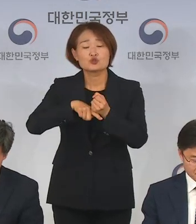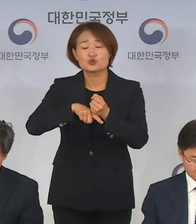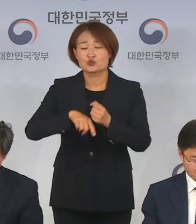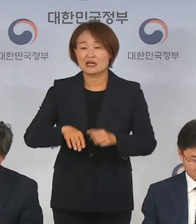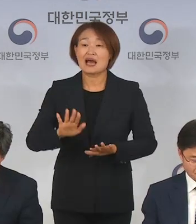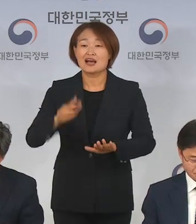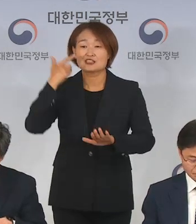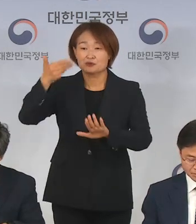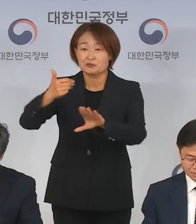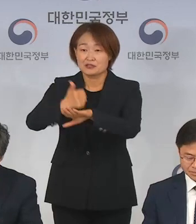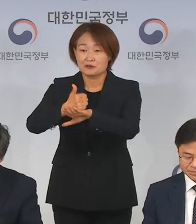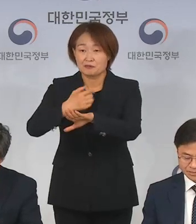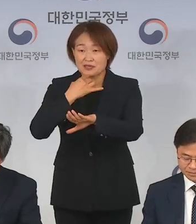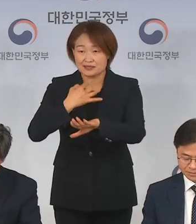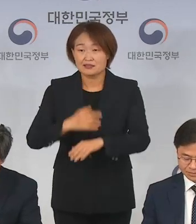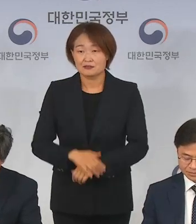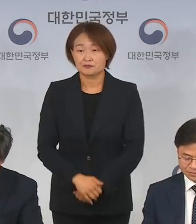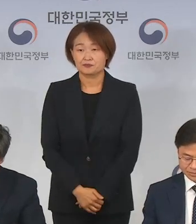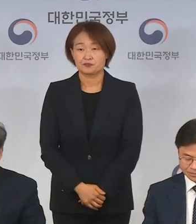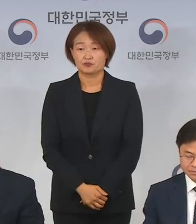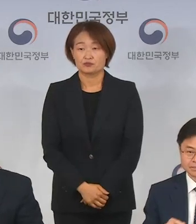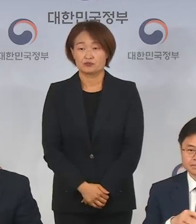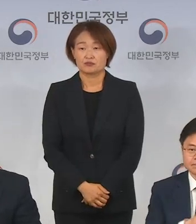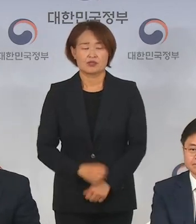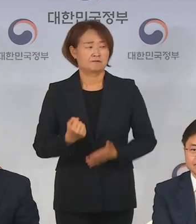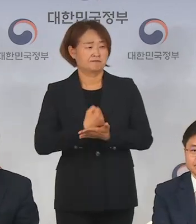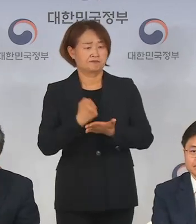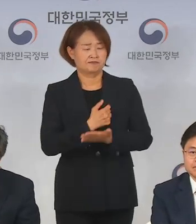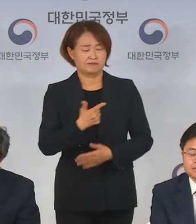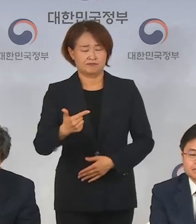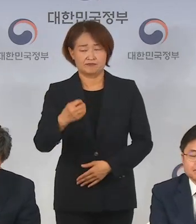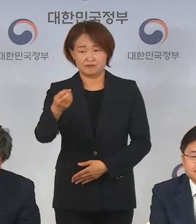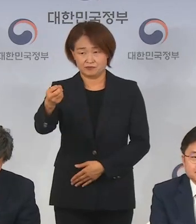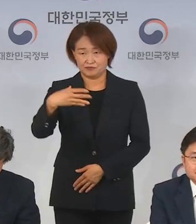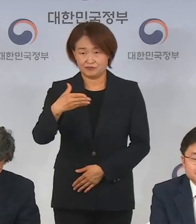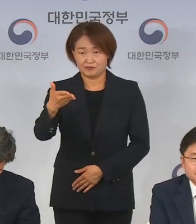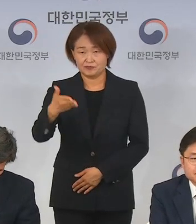이 질문까지만 받도록 하겠습니다. 아주 유감스러워요. 네.